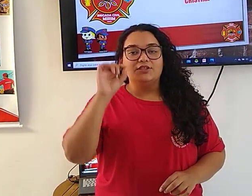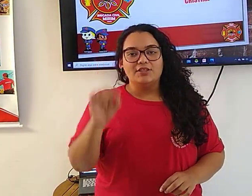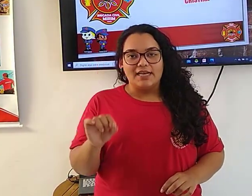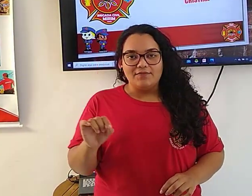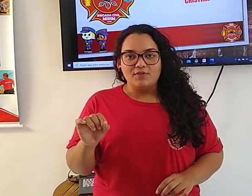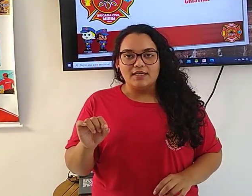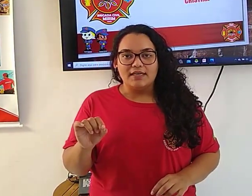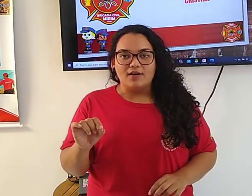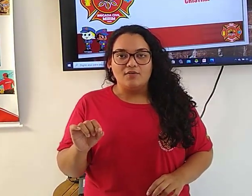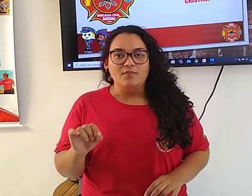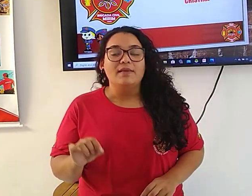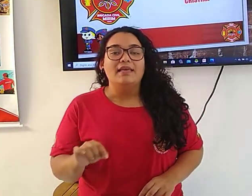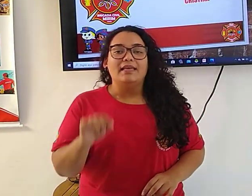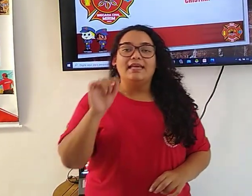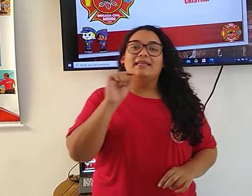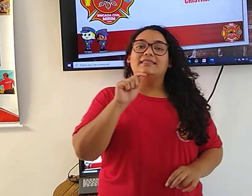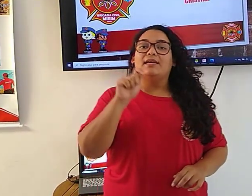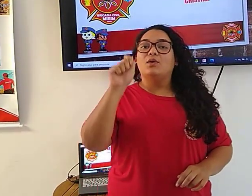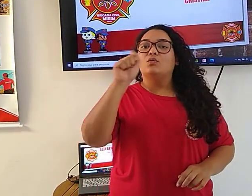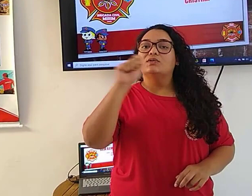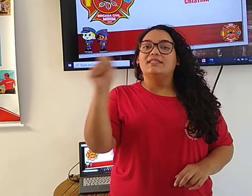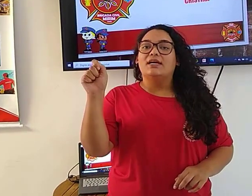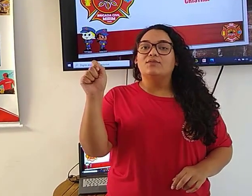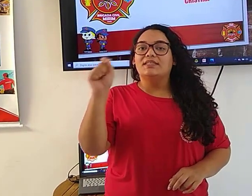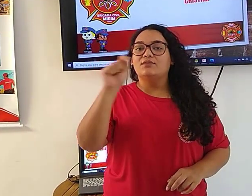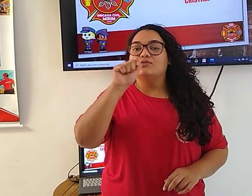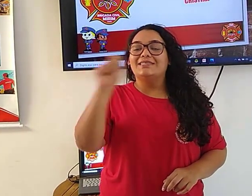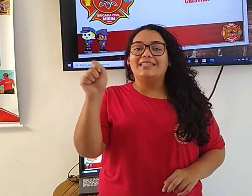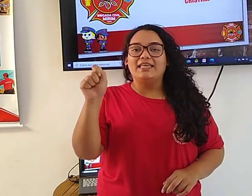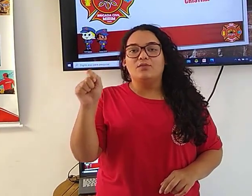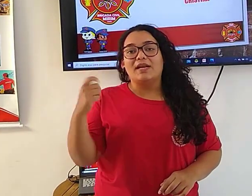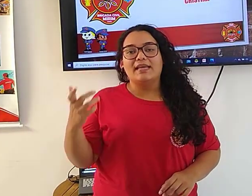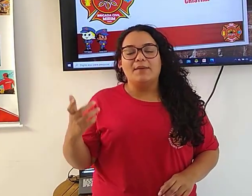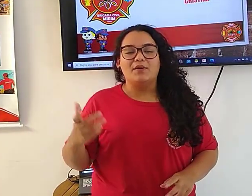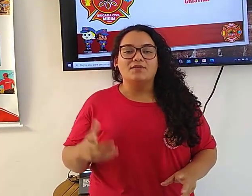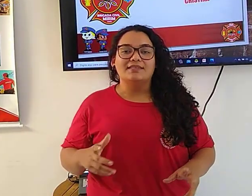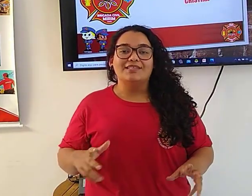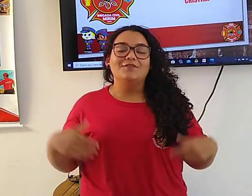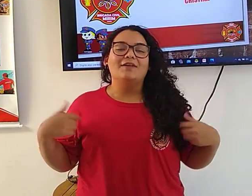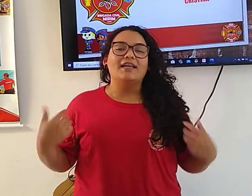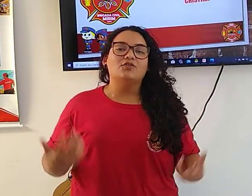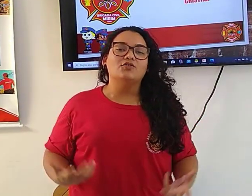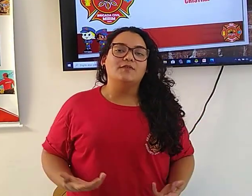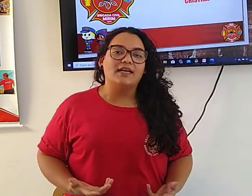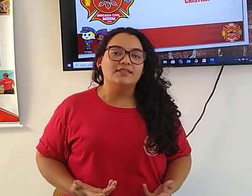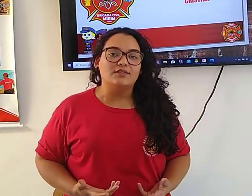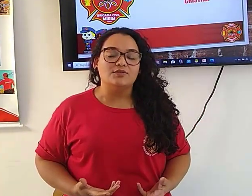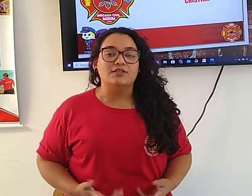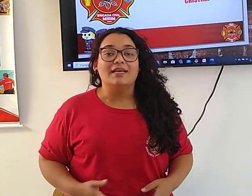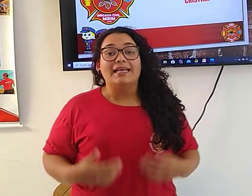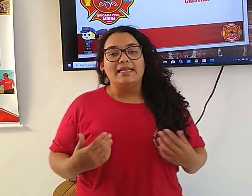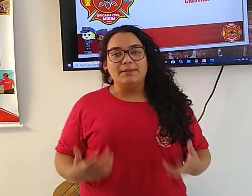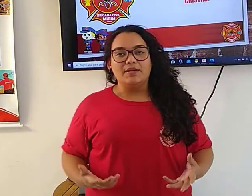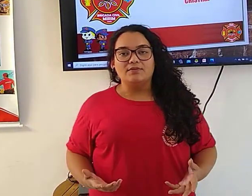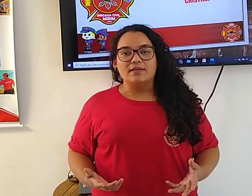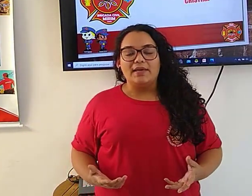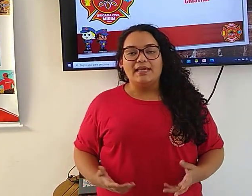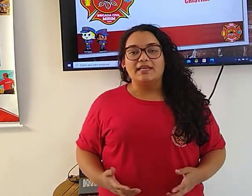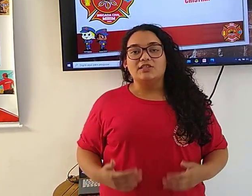inscreve no canal e recebam o sinalzinho do sininho. Para quê? Para vocês ativarem as notificações. Lembrando também que as